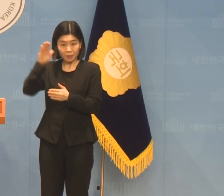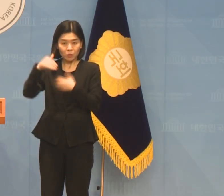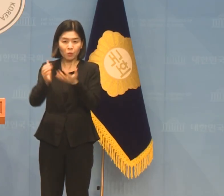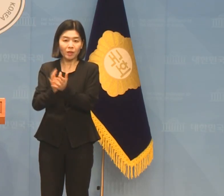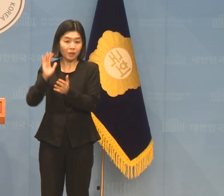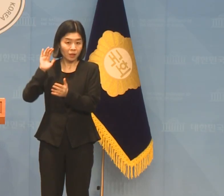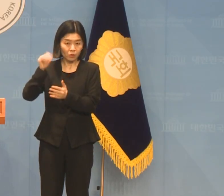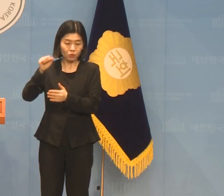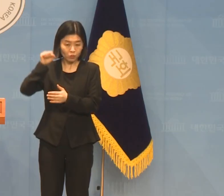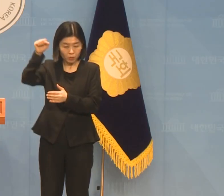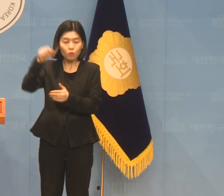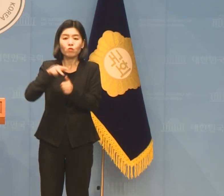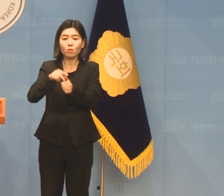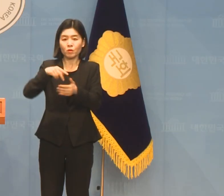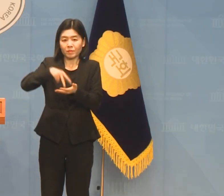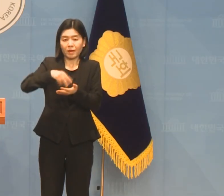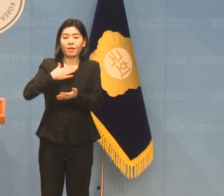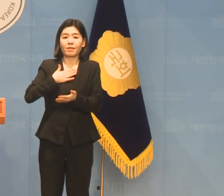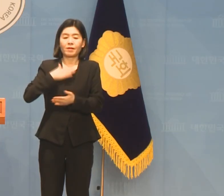하겠습니다.